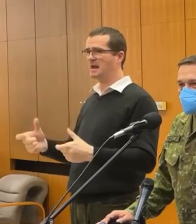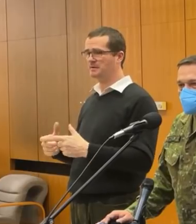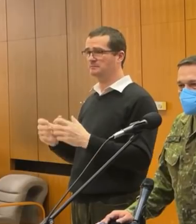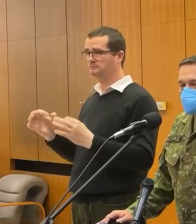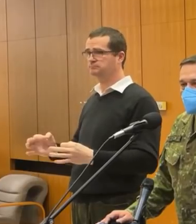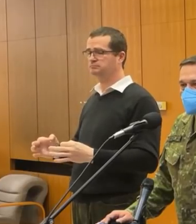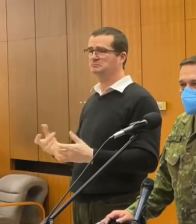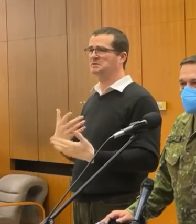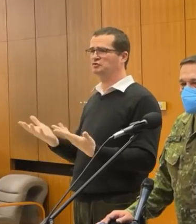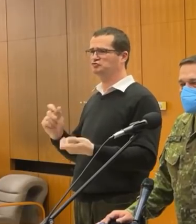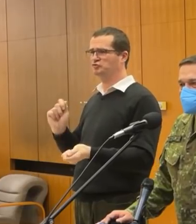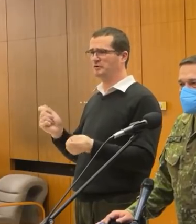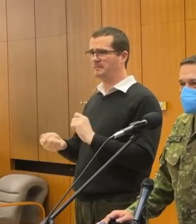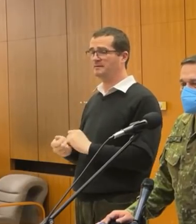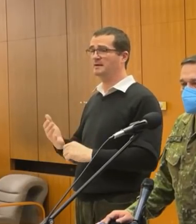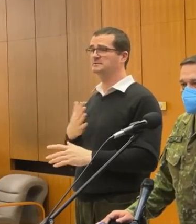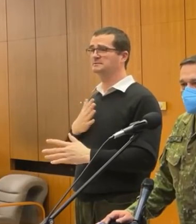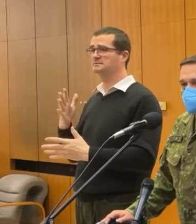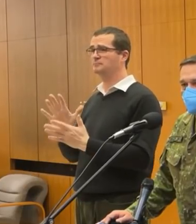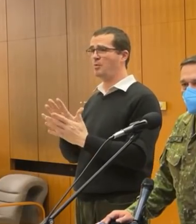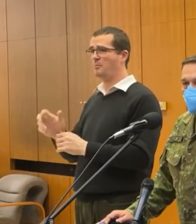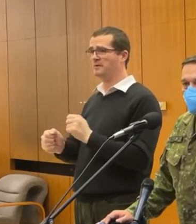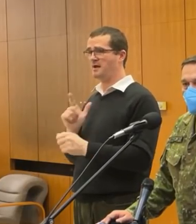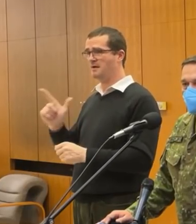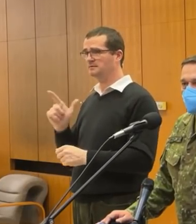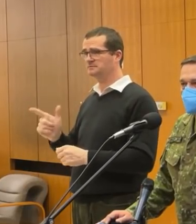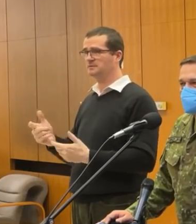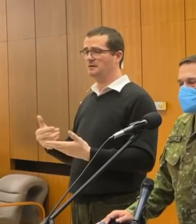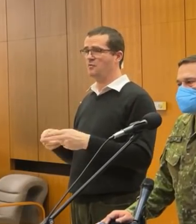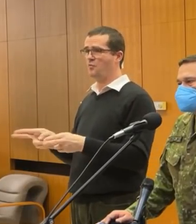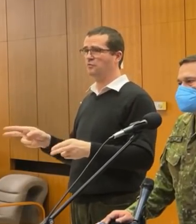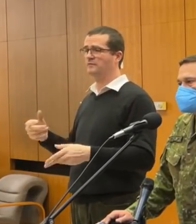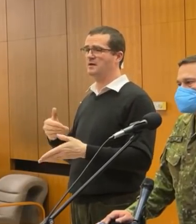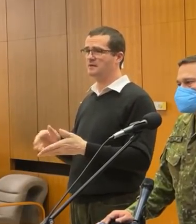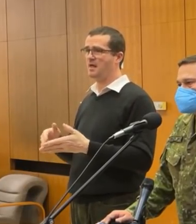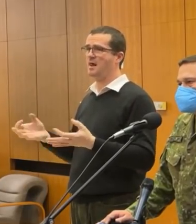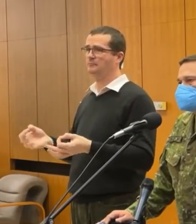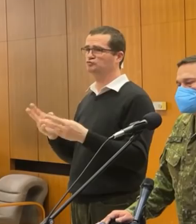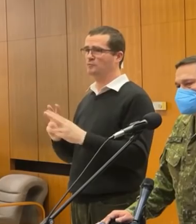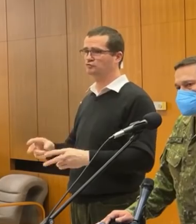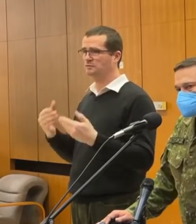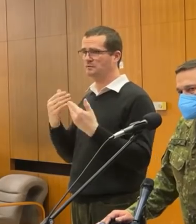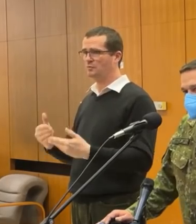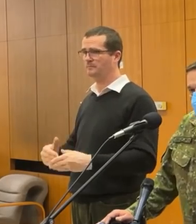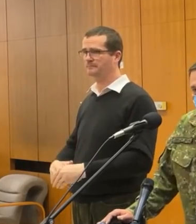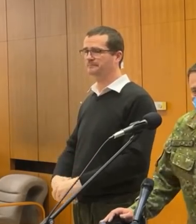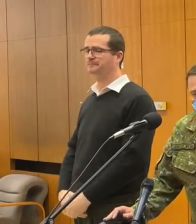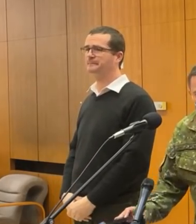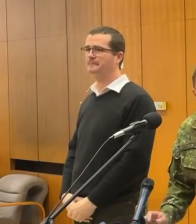nič sa zásadne nemení pre našu spoluprácu so strategickým partnerom, akurát nám otvára ďalšie a lepšie možnosti. Ďakujem.